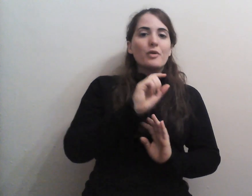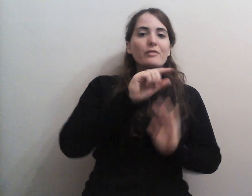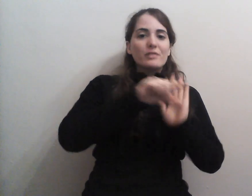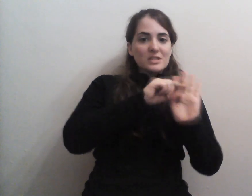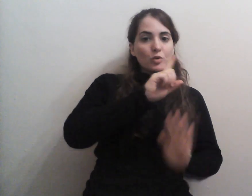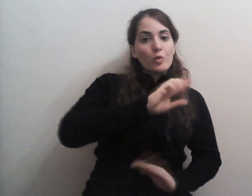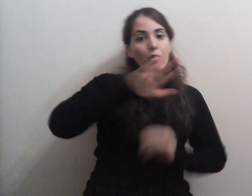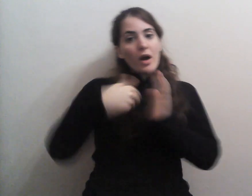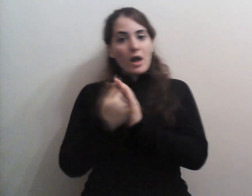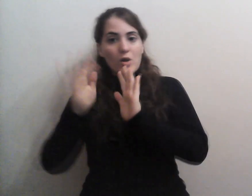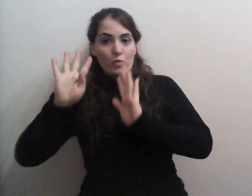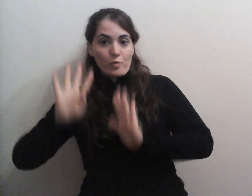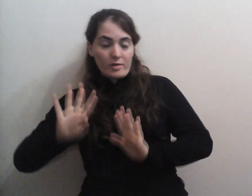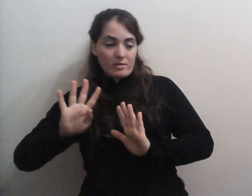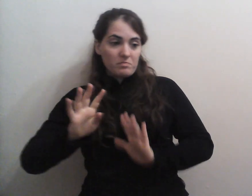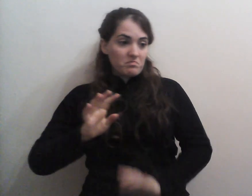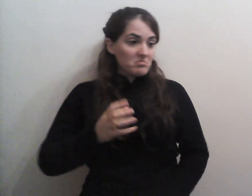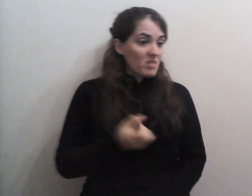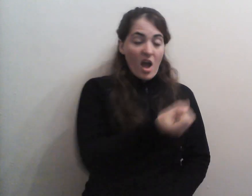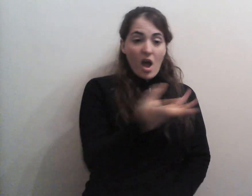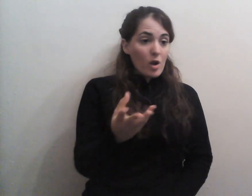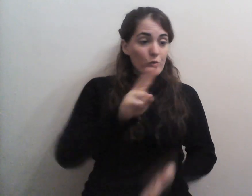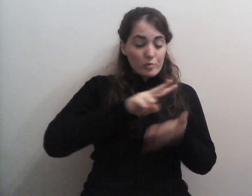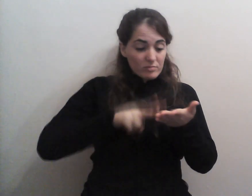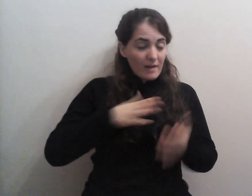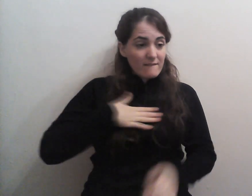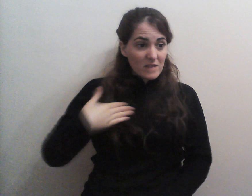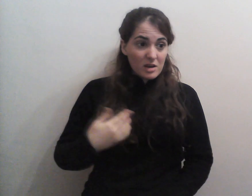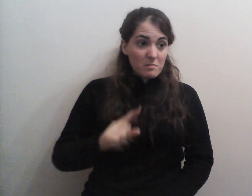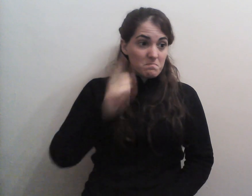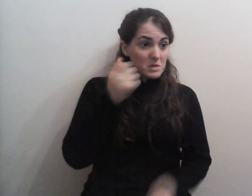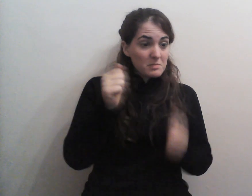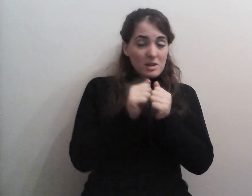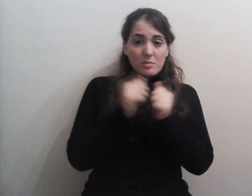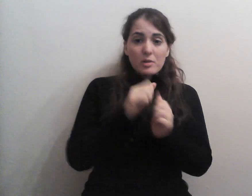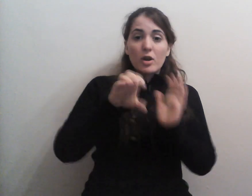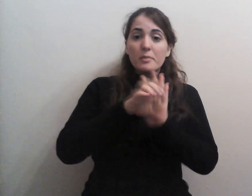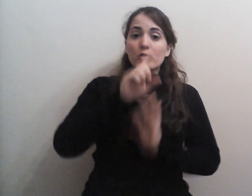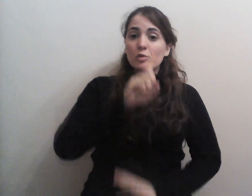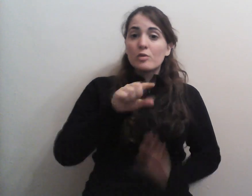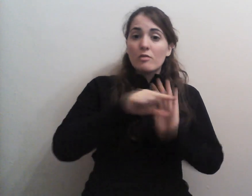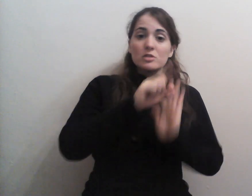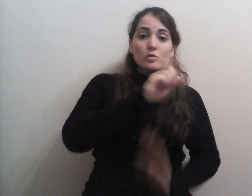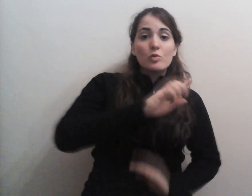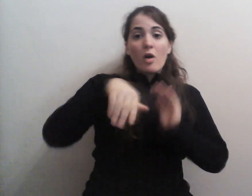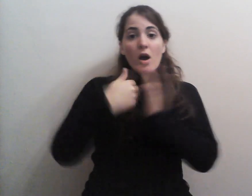1 de Pedro 1, del versículo 1 hasta el 9, estaría muy agradecido. 1 de Pedro 1, del 1 al 9.